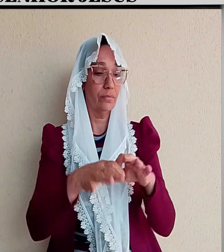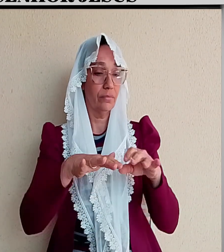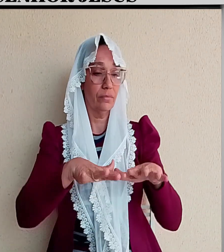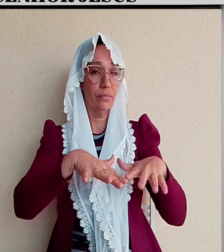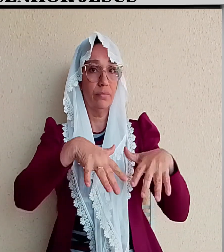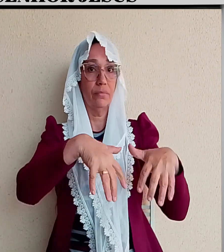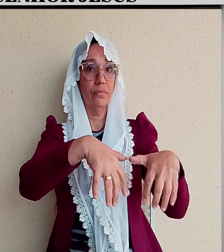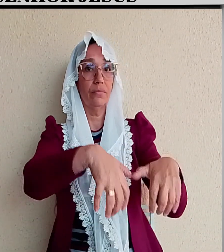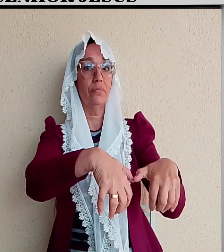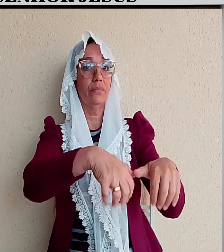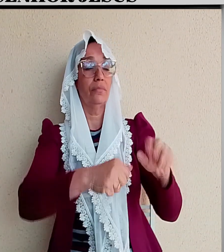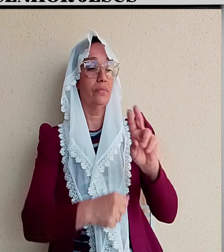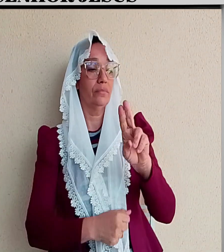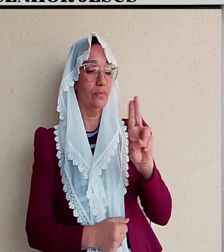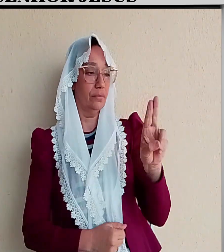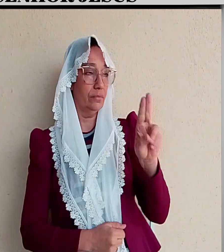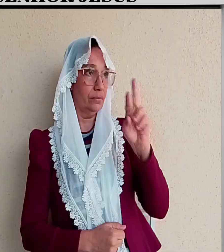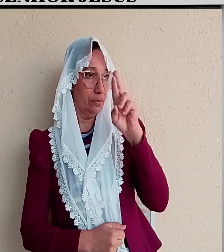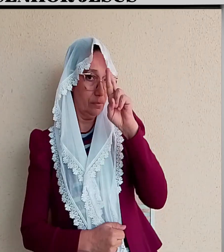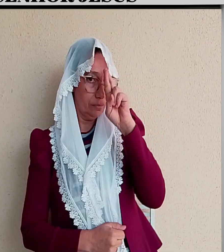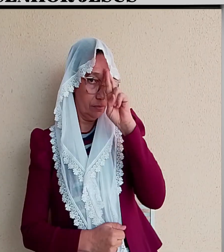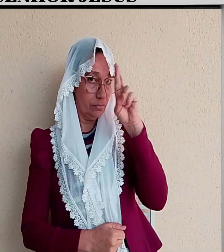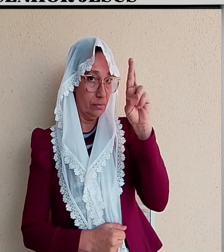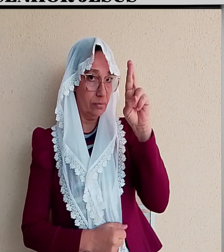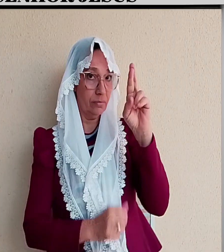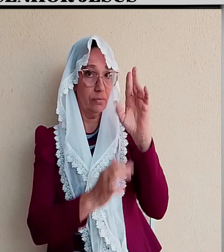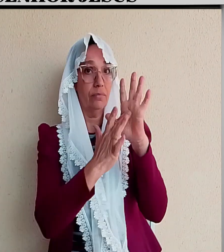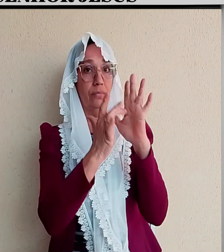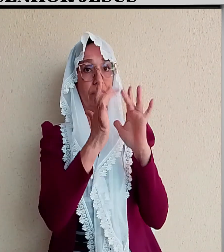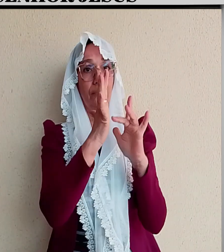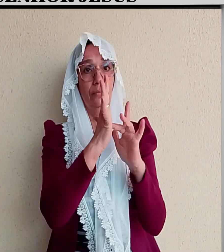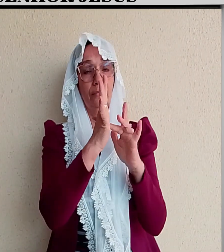em nome do Senhor Jesus. Amém.